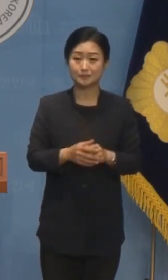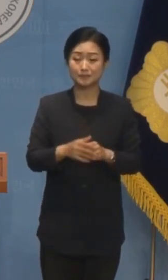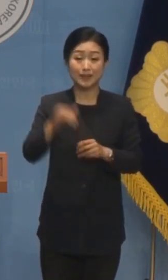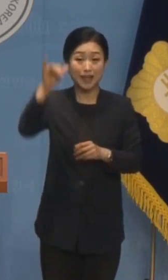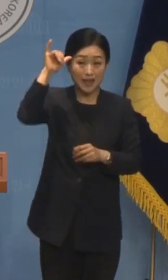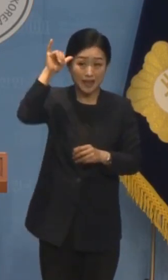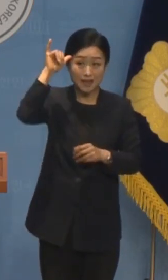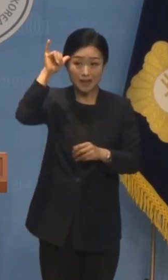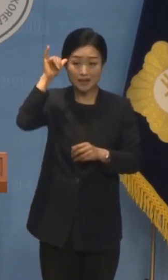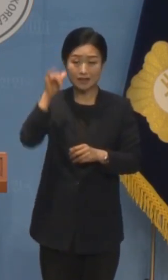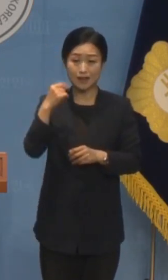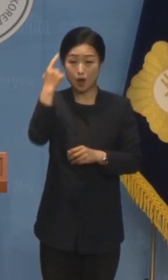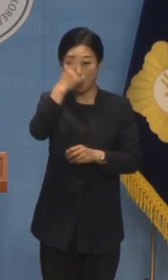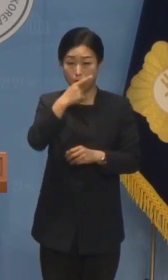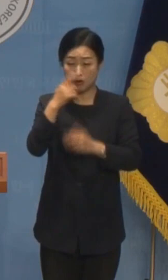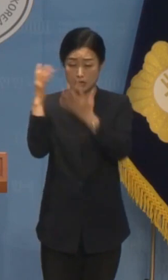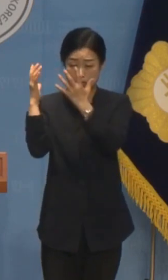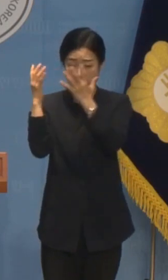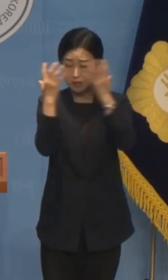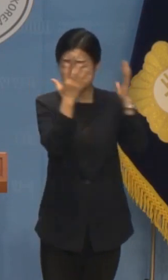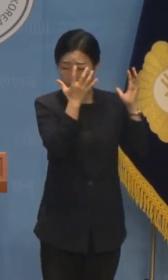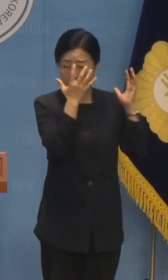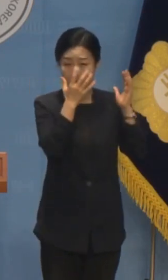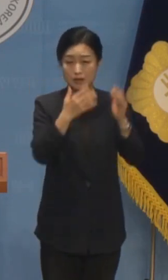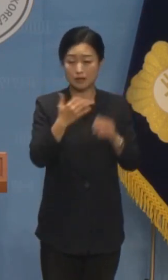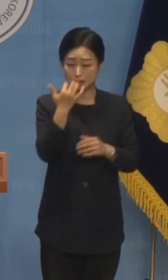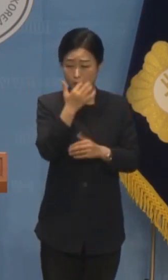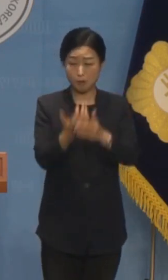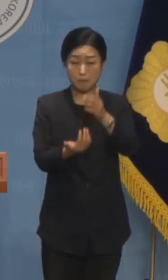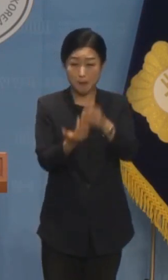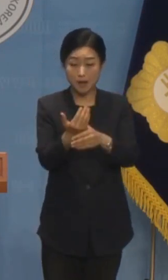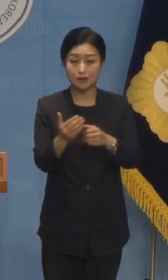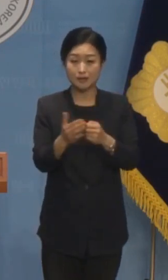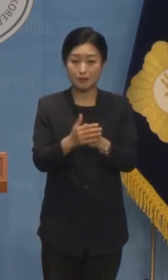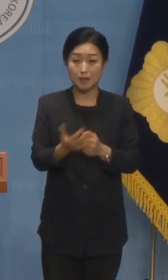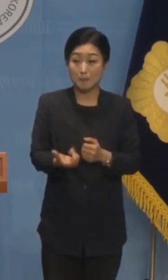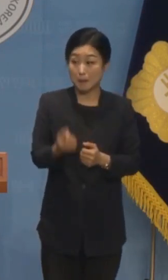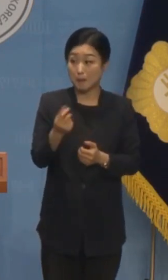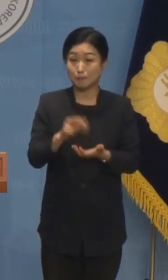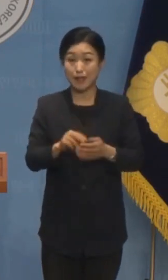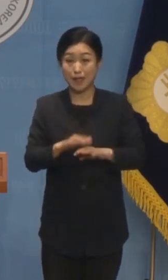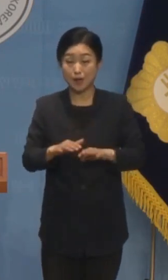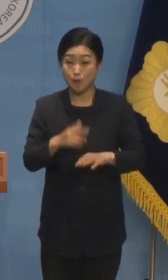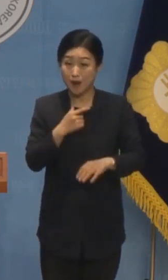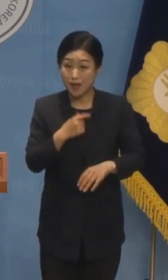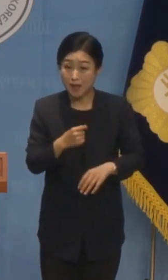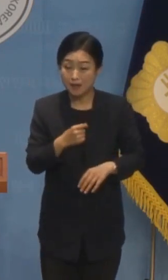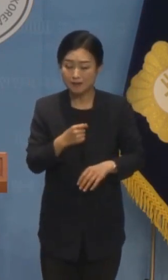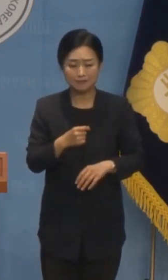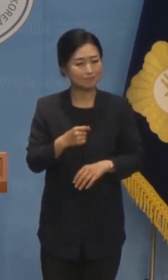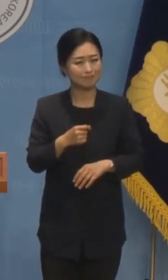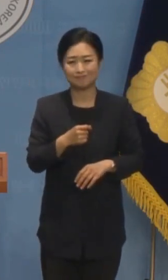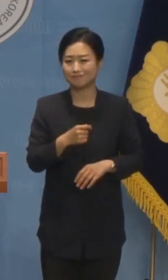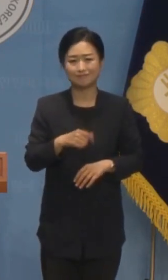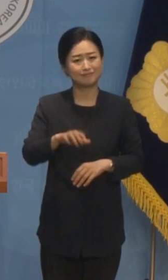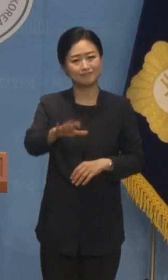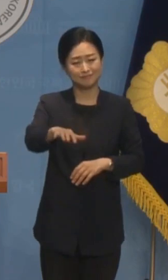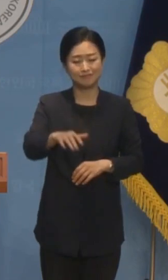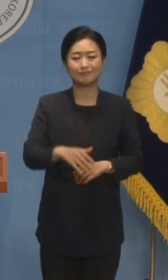쟁점이 되니 빠르게 말부터 얹고 싶으셨나 봅니다. 하지만 순서가